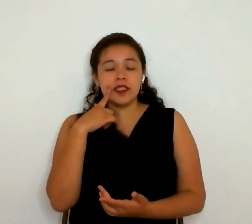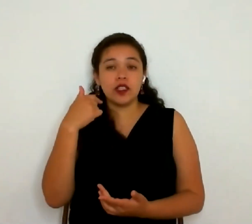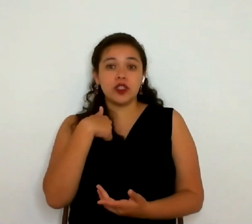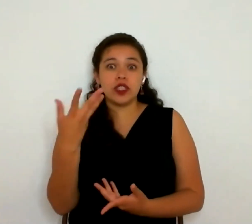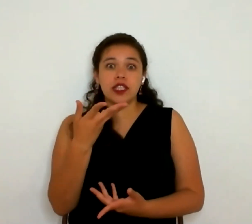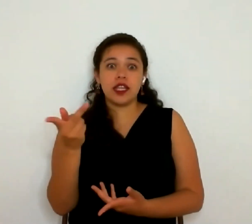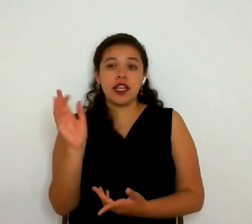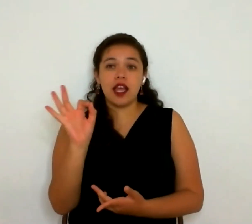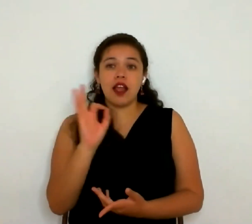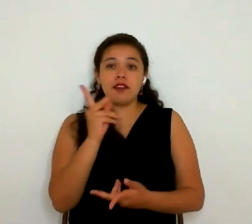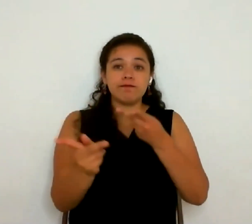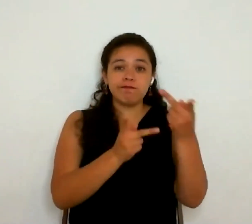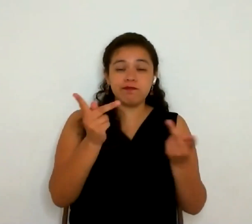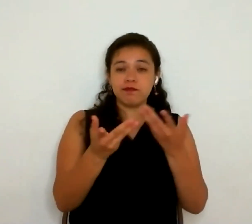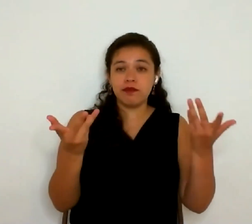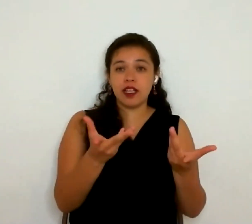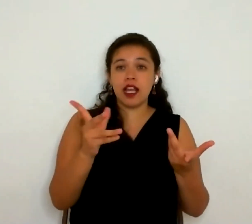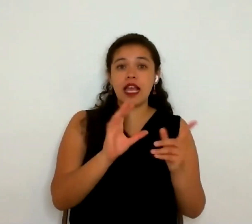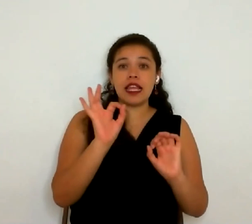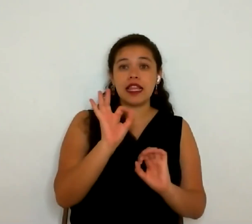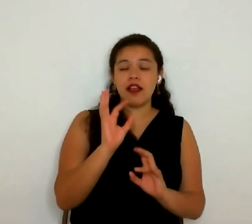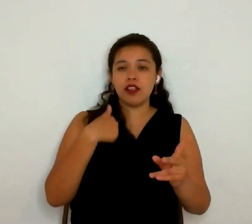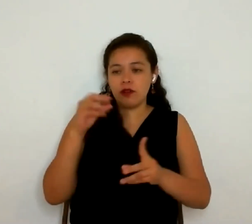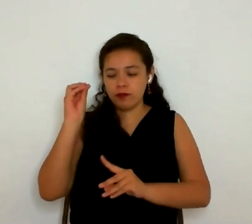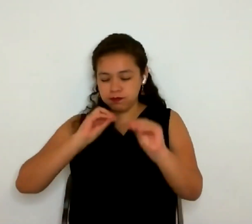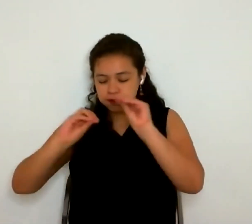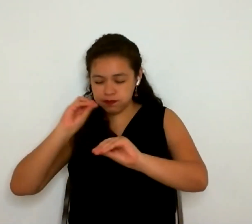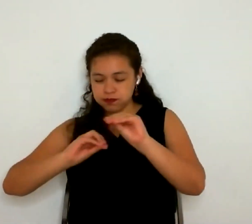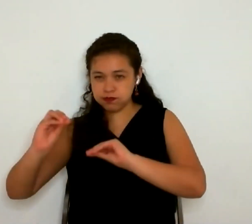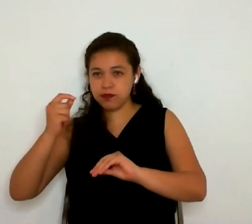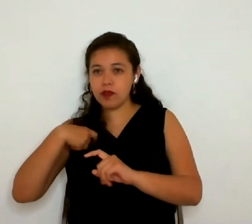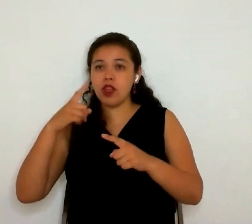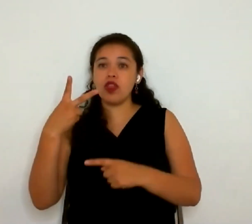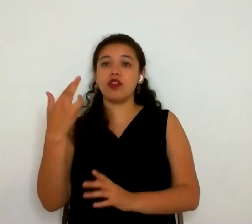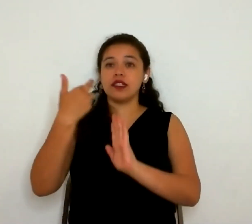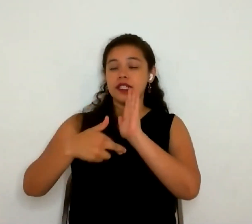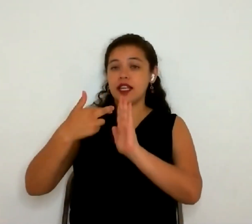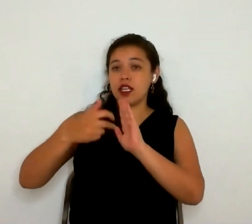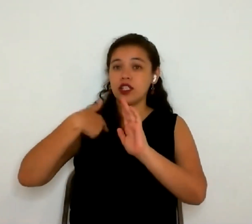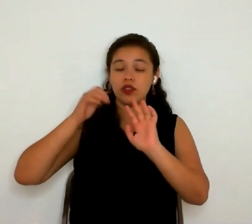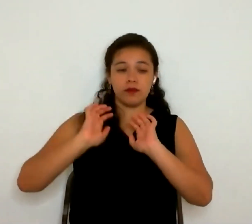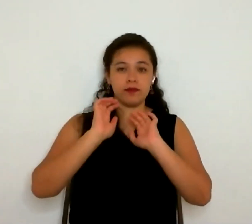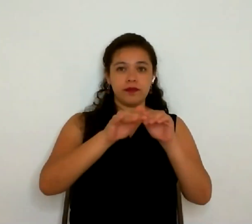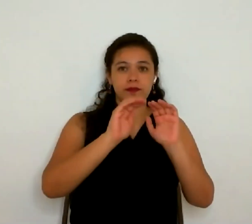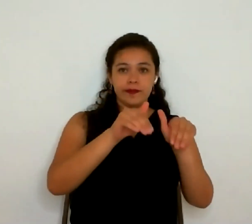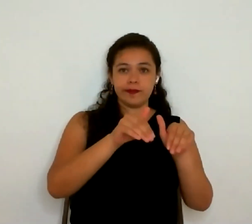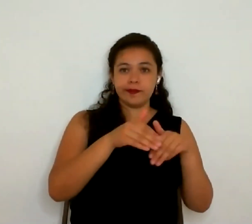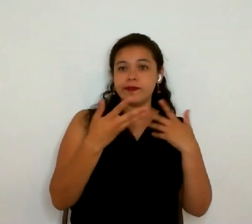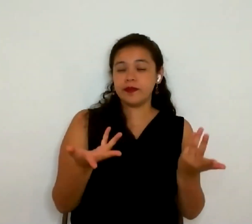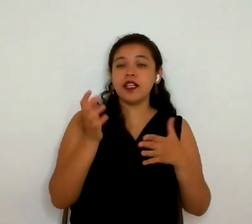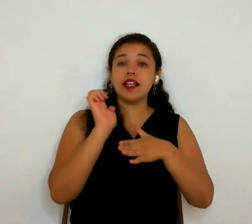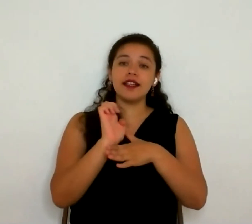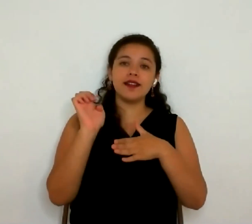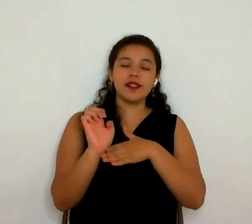aplicar y en dado caso elaborar con este ya serían dos talleres que yo tomo al respecto entonces